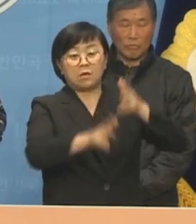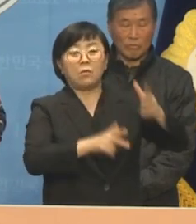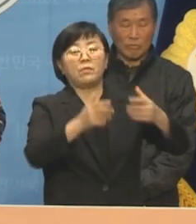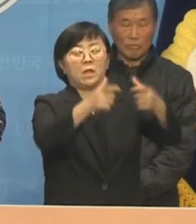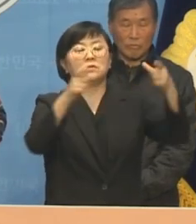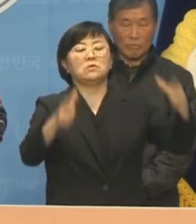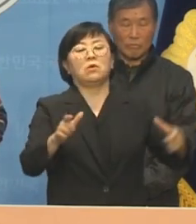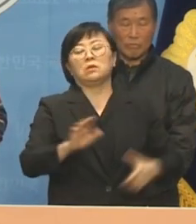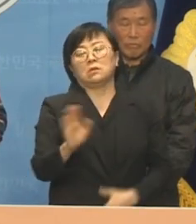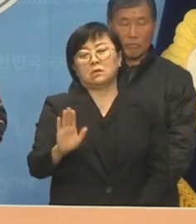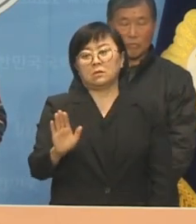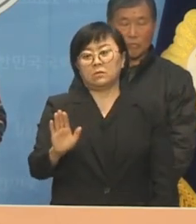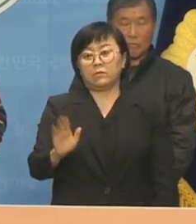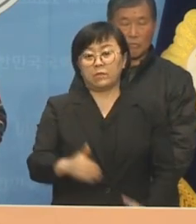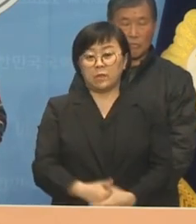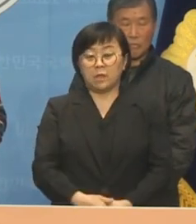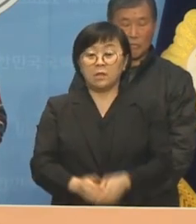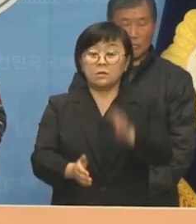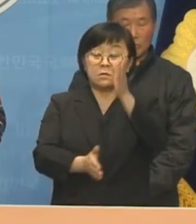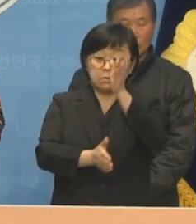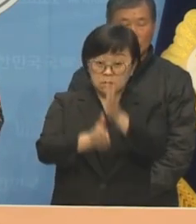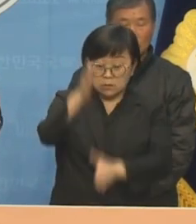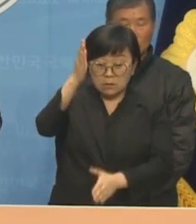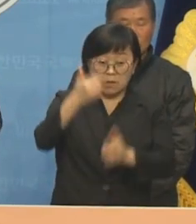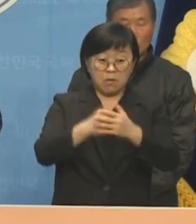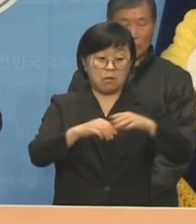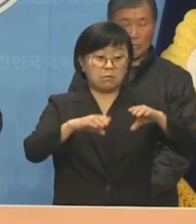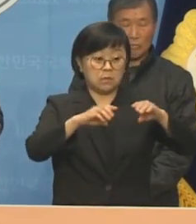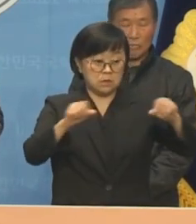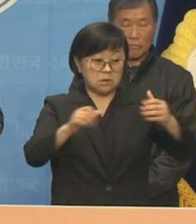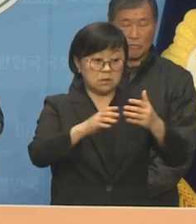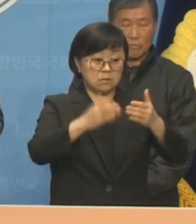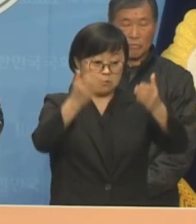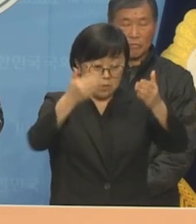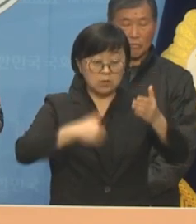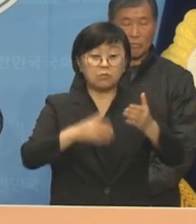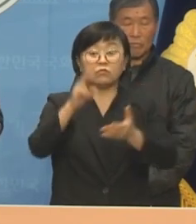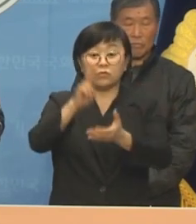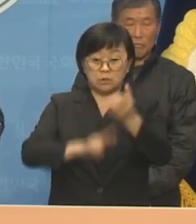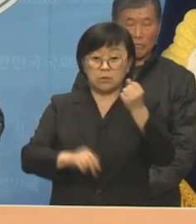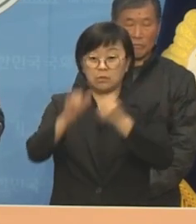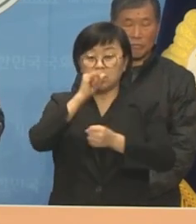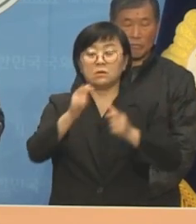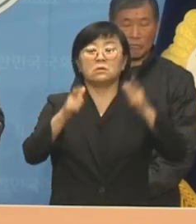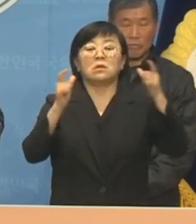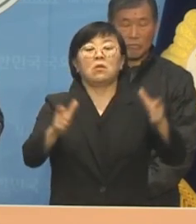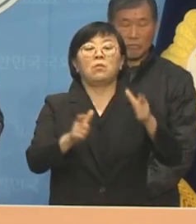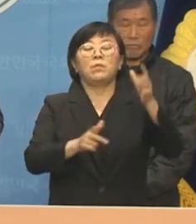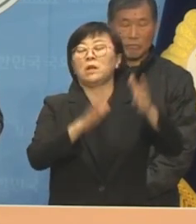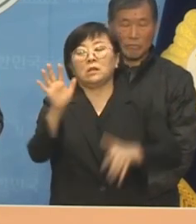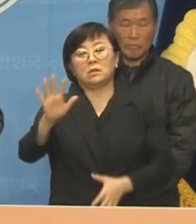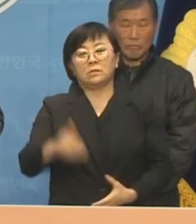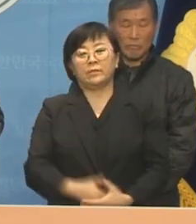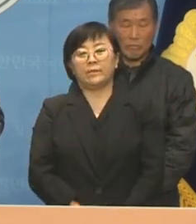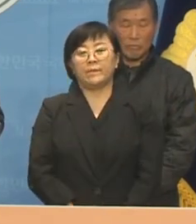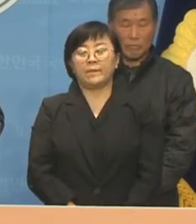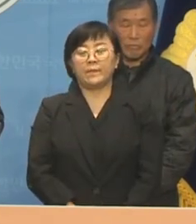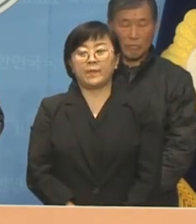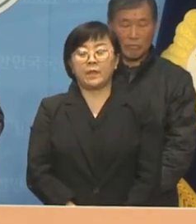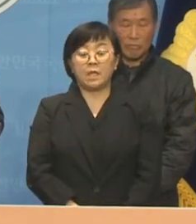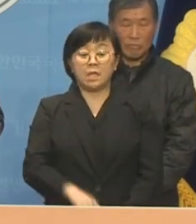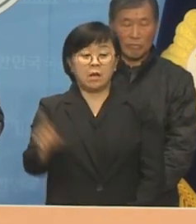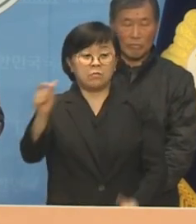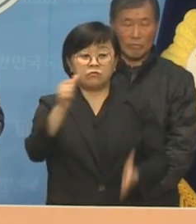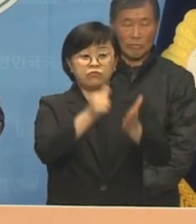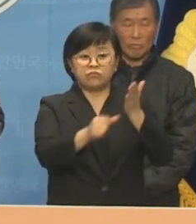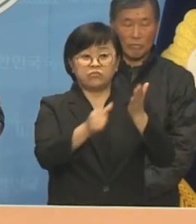아닙니다. 시가 택지를 받아서 시가 분양해서 만드는 산업단지도 아닙니다. 그저 어떤